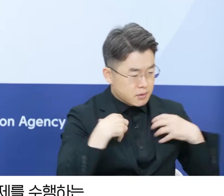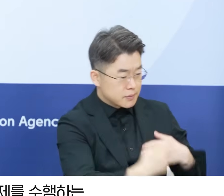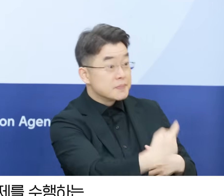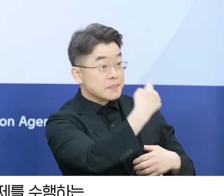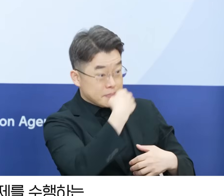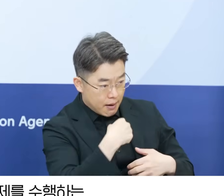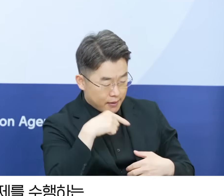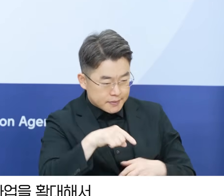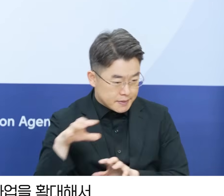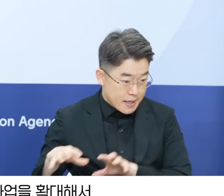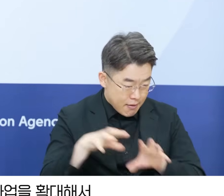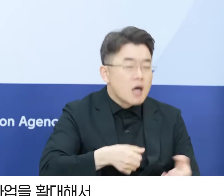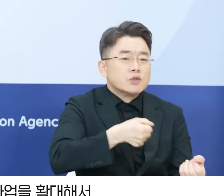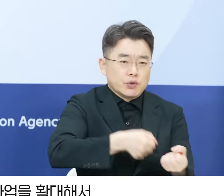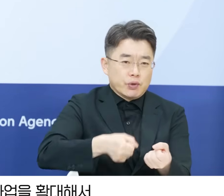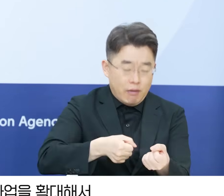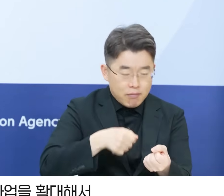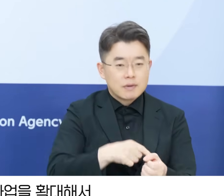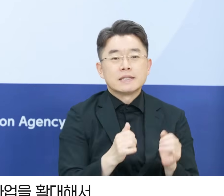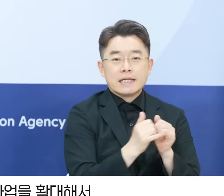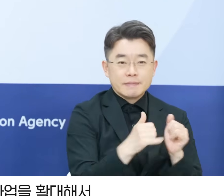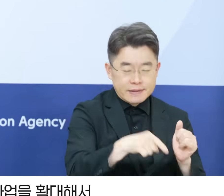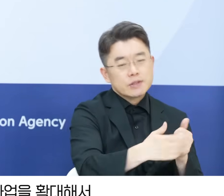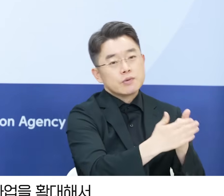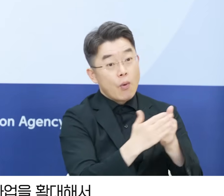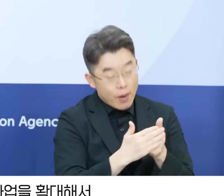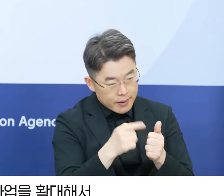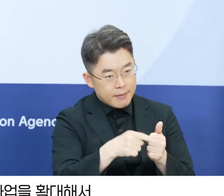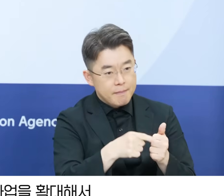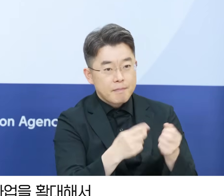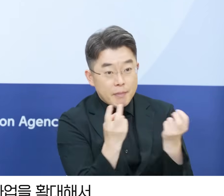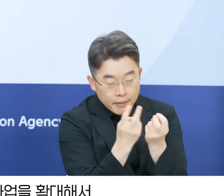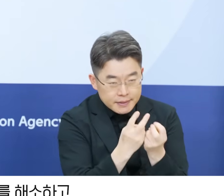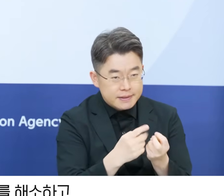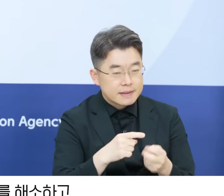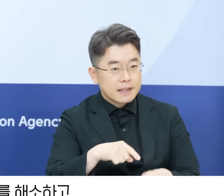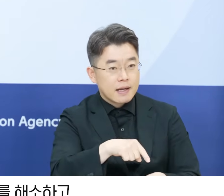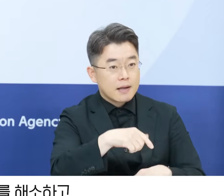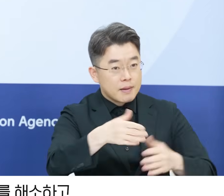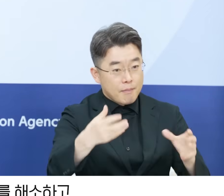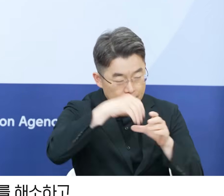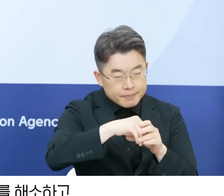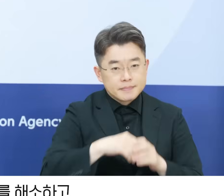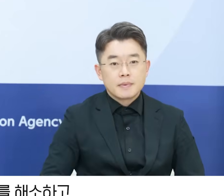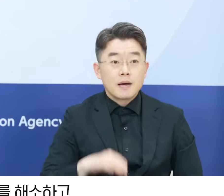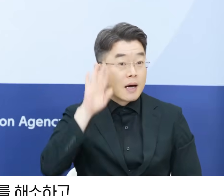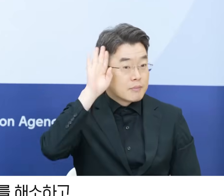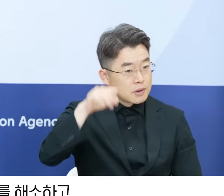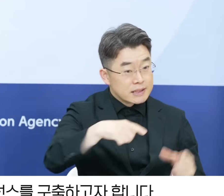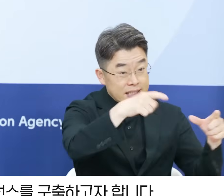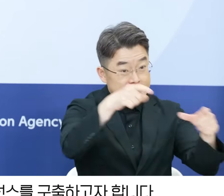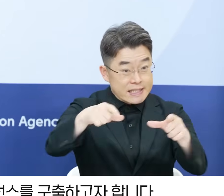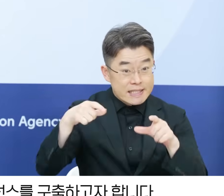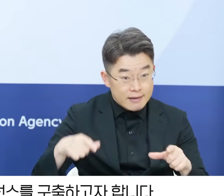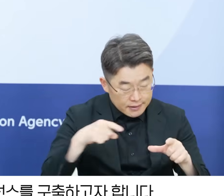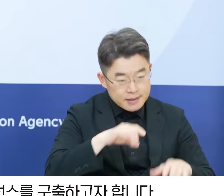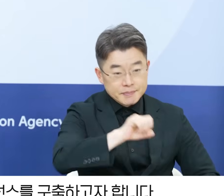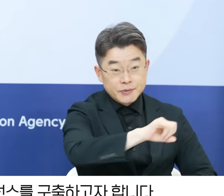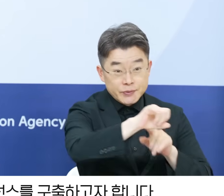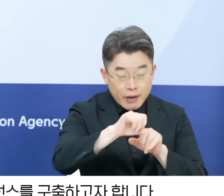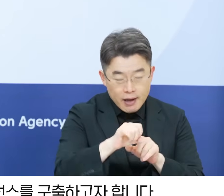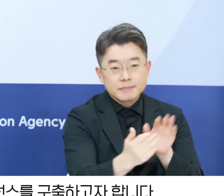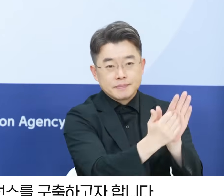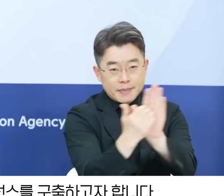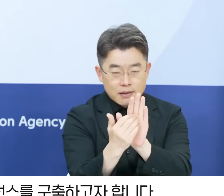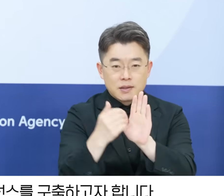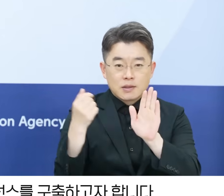방제를 수행하는 시민 참여형 방제 사업을 확대해서 방제 사각지대를 해소하고 지역사회 중심의